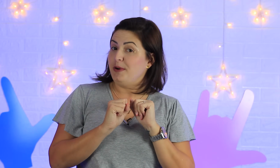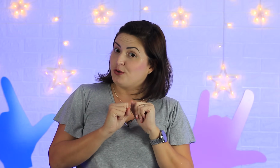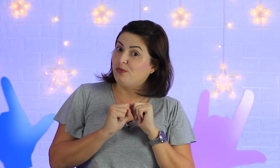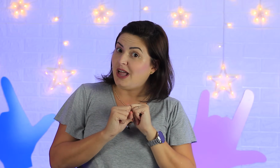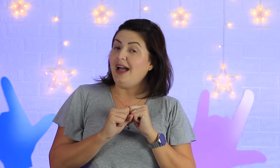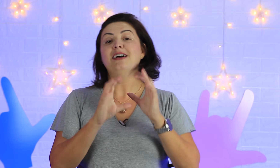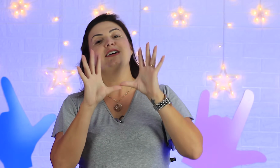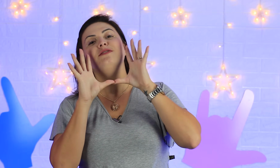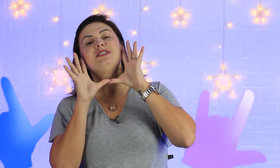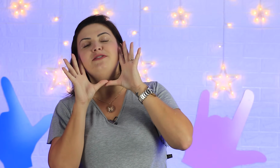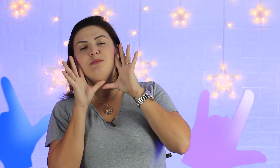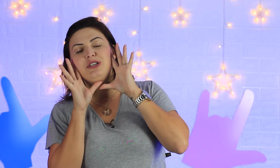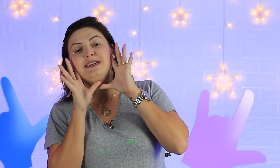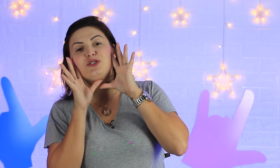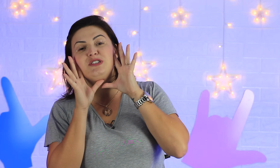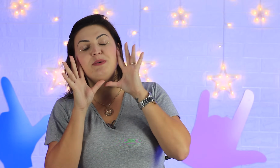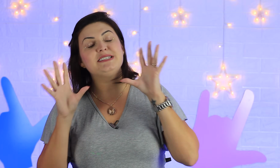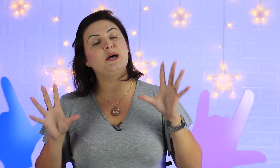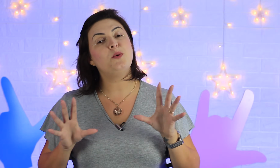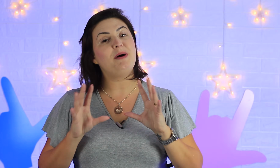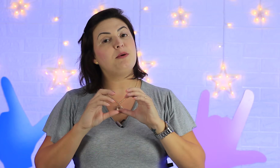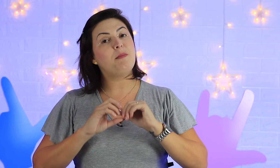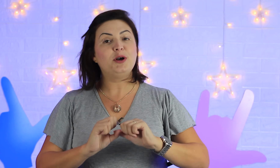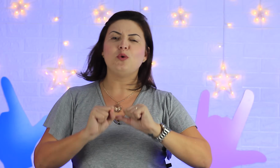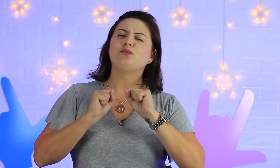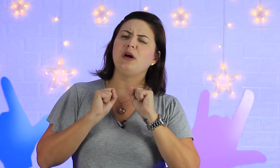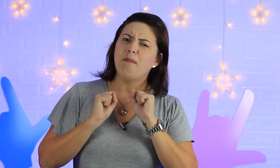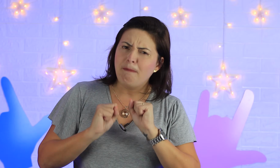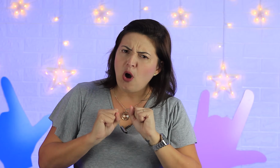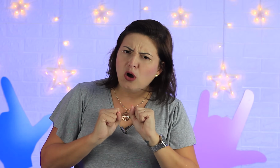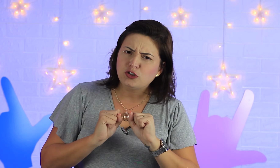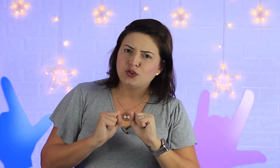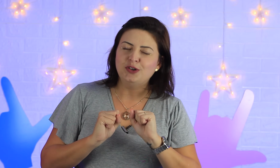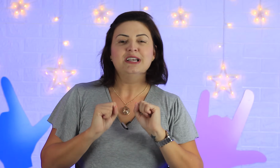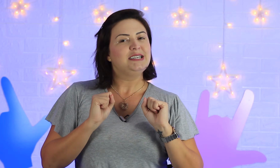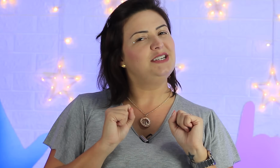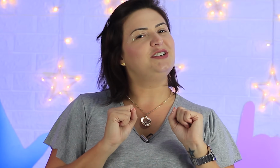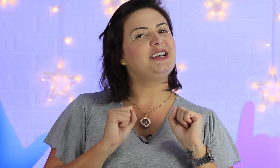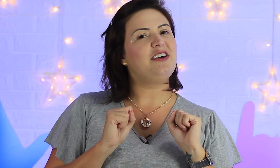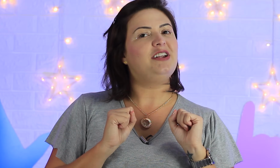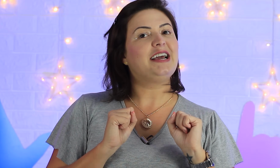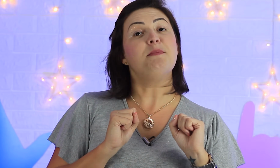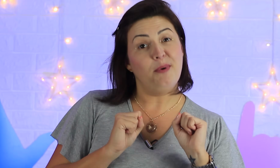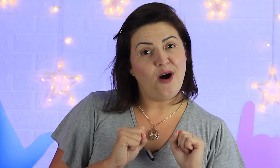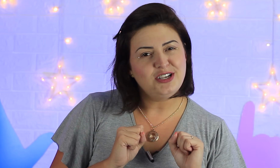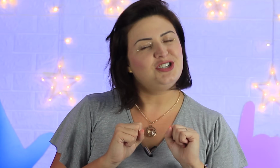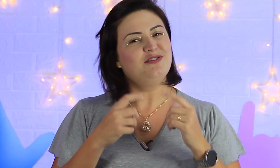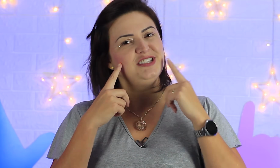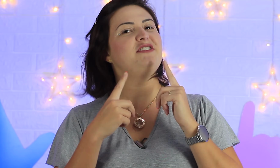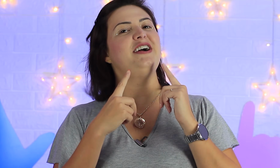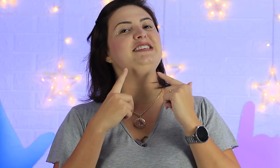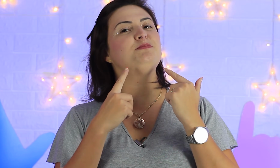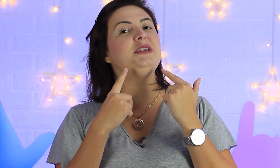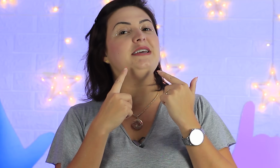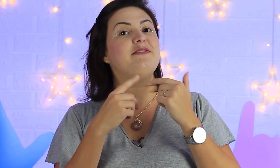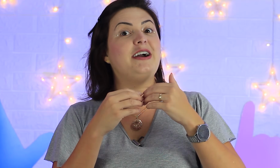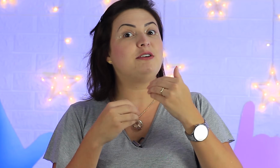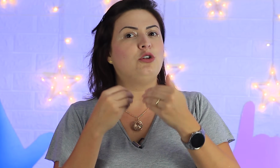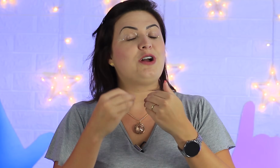perguntar, você vai mudar a sua expressão para uma pergunta. Posso? Se você quer falar que pode, você vai colocar